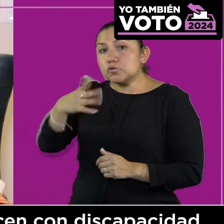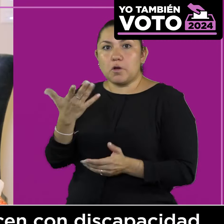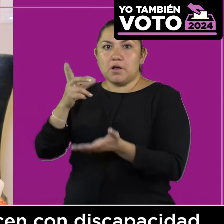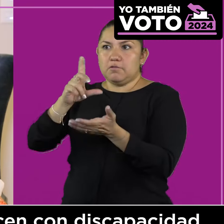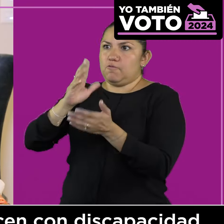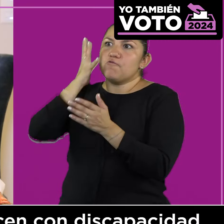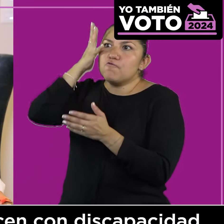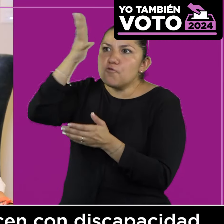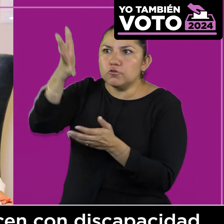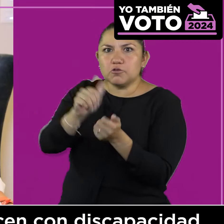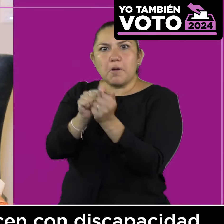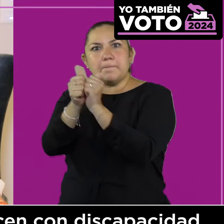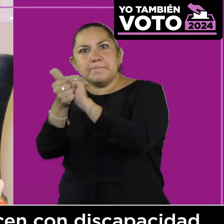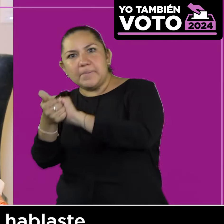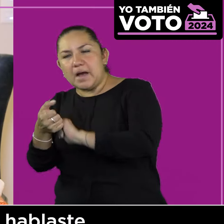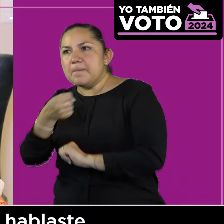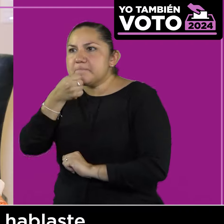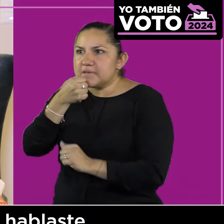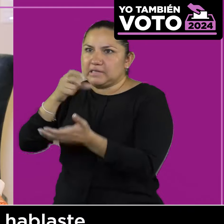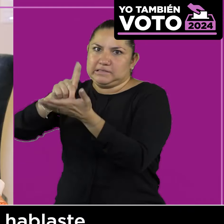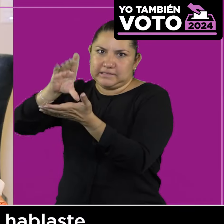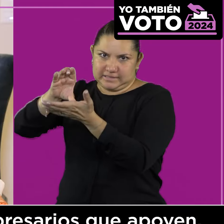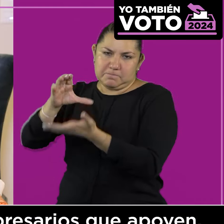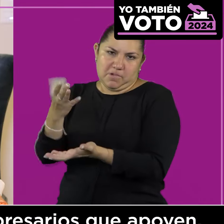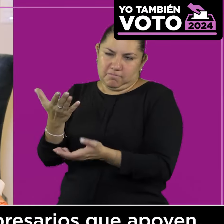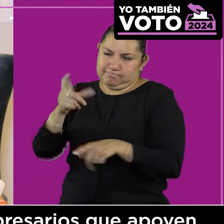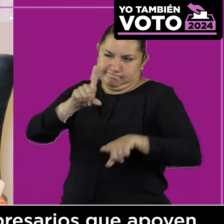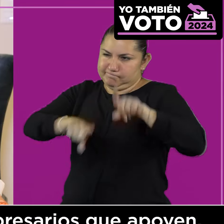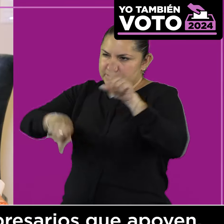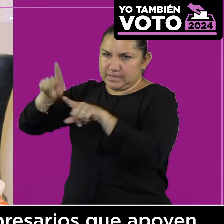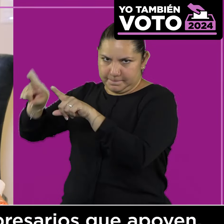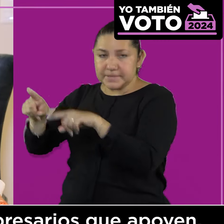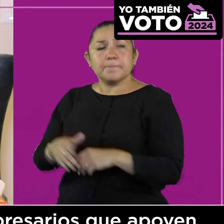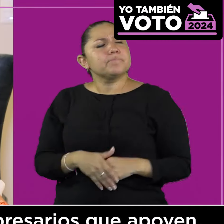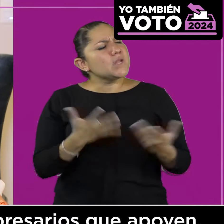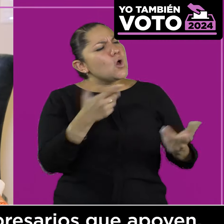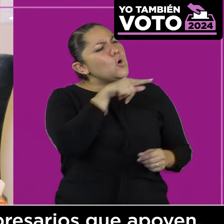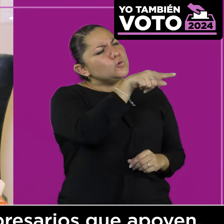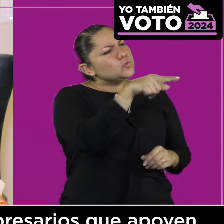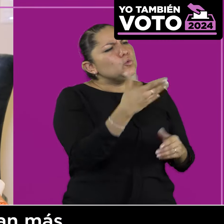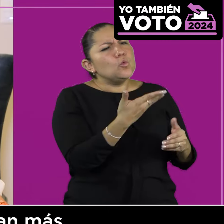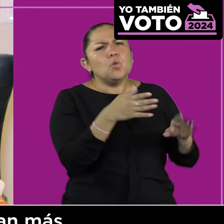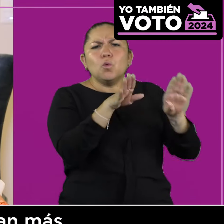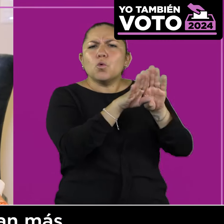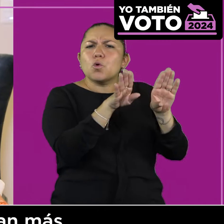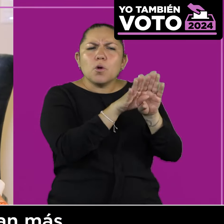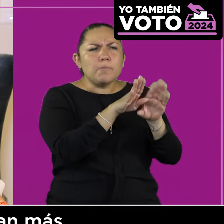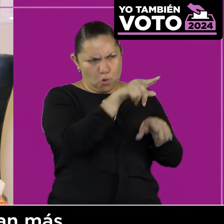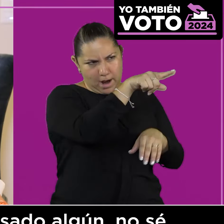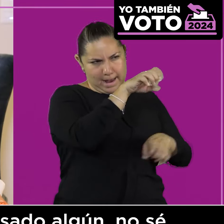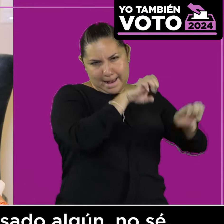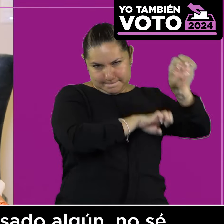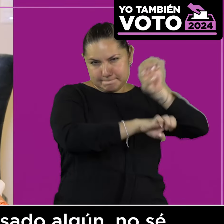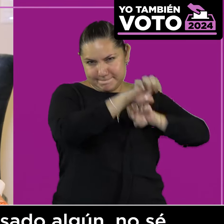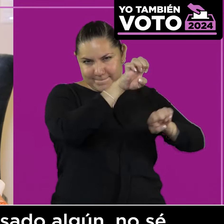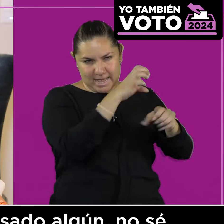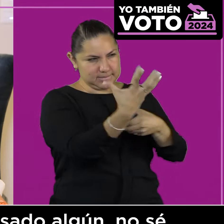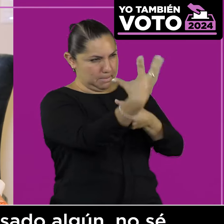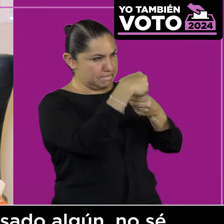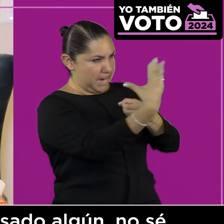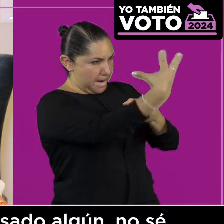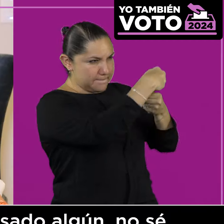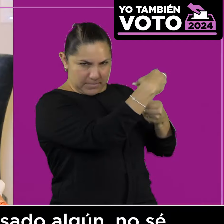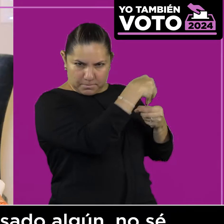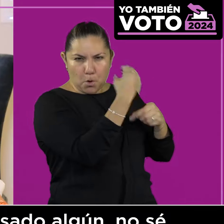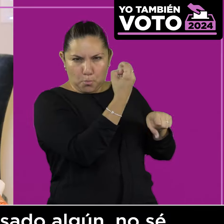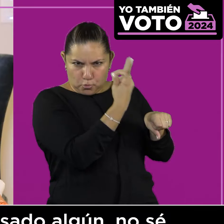otros porque nacen con una discap Okay pero hablaste Okay voy a pedir a los empresarios que apoyen e incluyan más pero tienes pensado